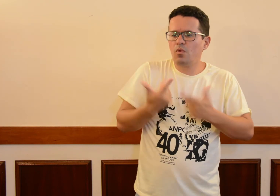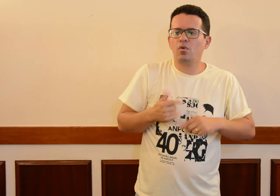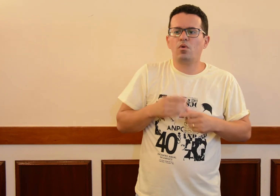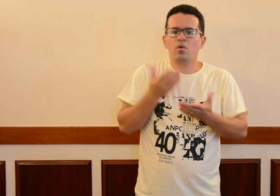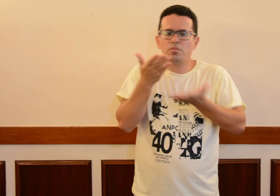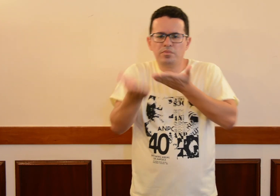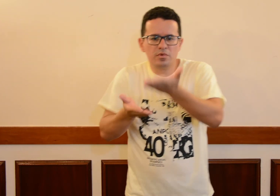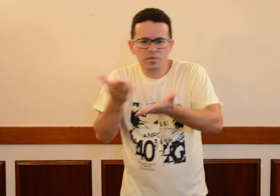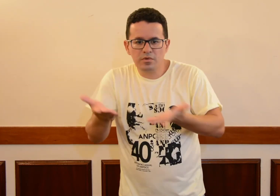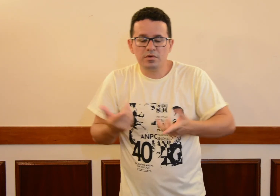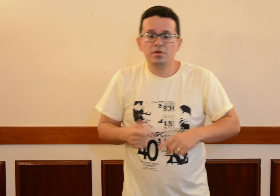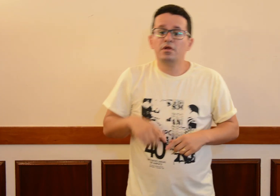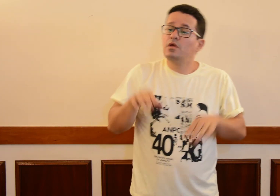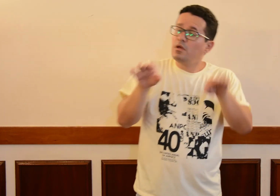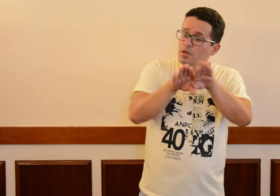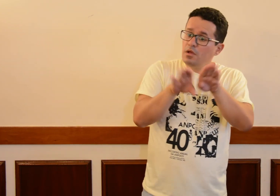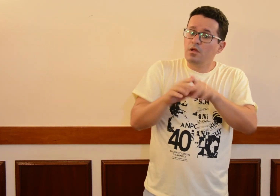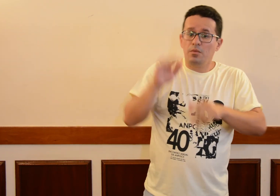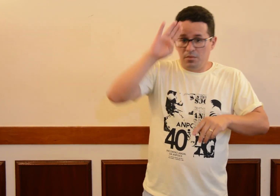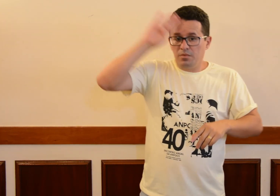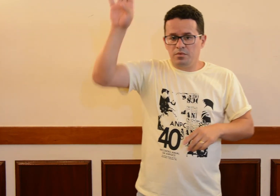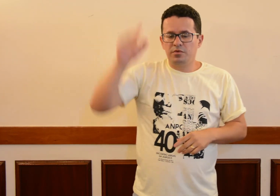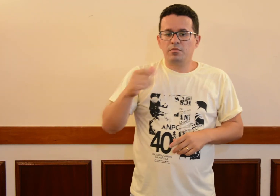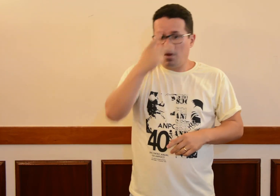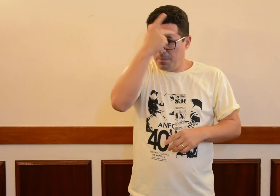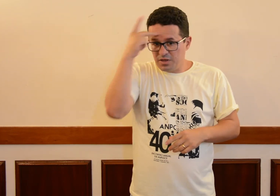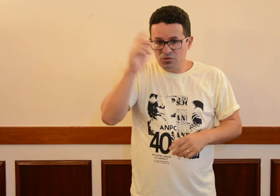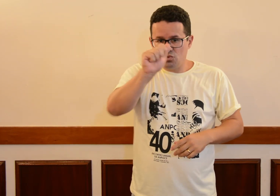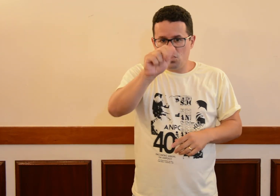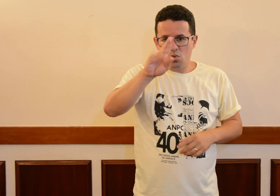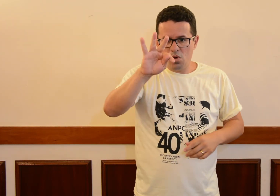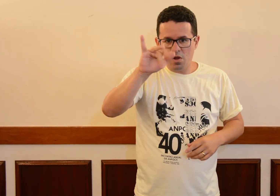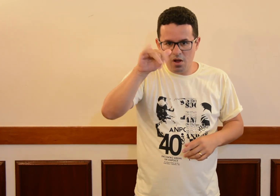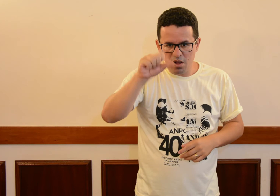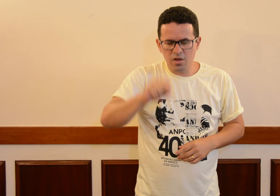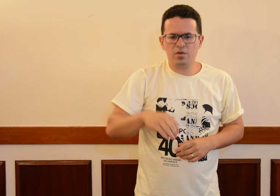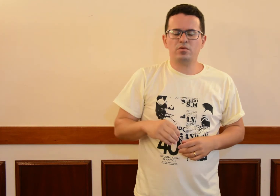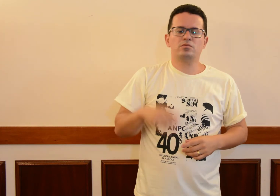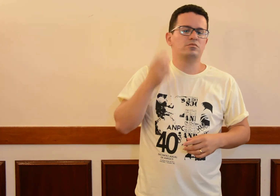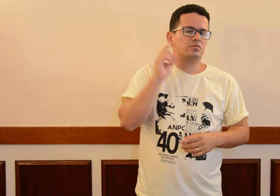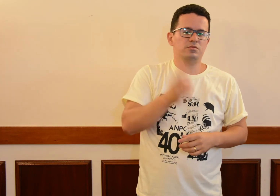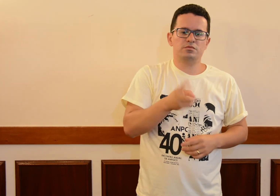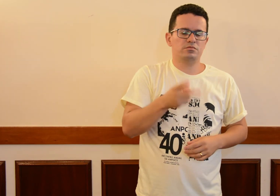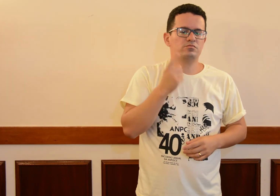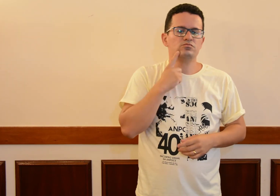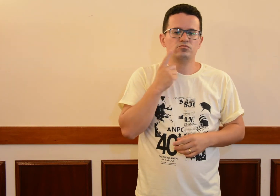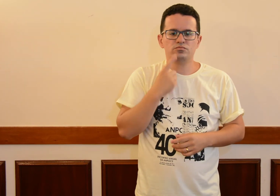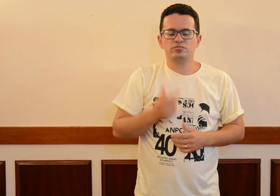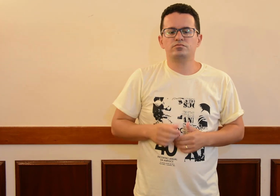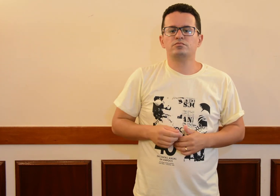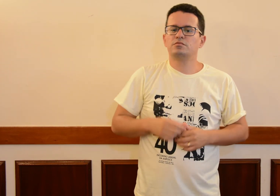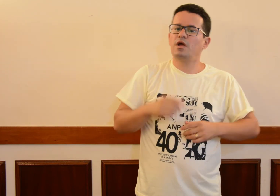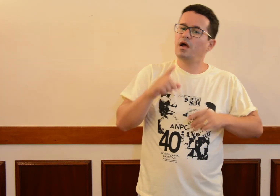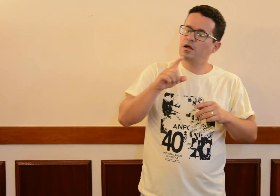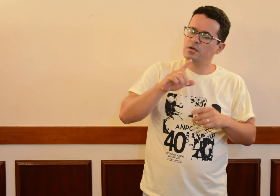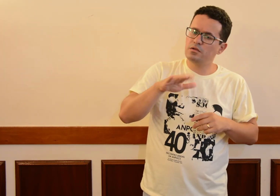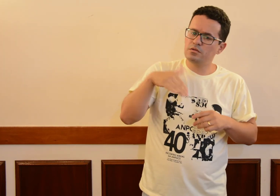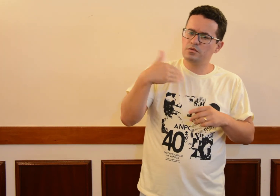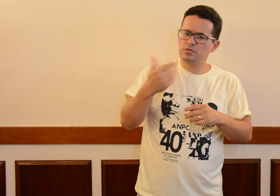sobre a pessoa com autismo e os detalhes prosaicos de sua vida cotidiana. De todo modo, parece que Tomás, frente ao